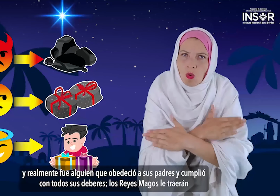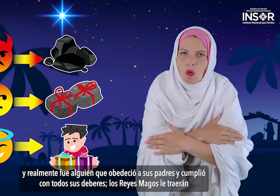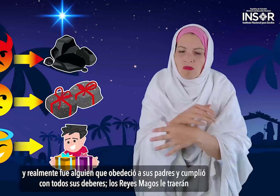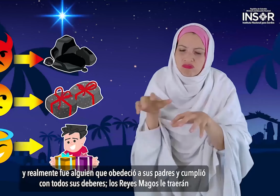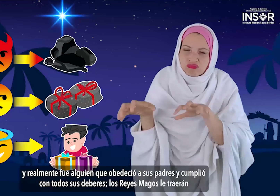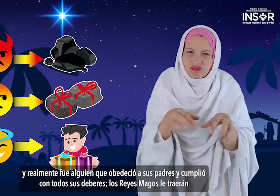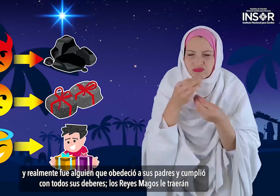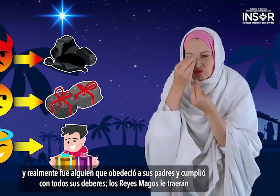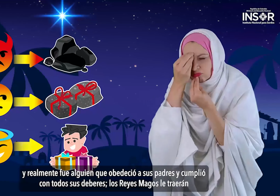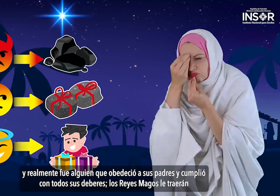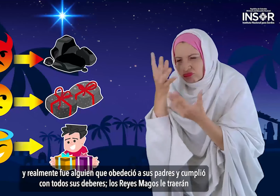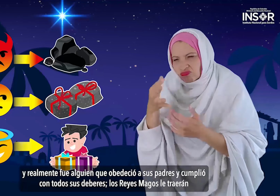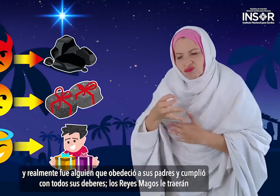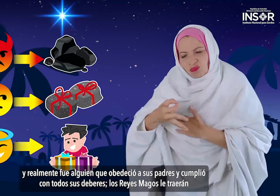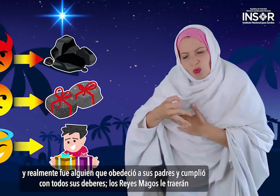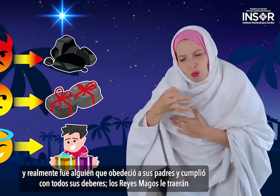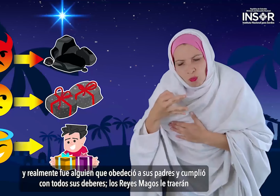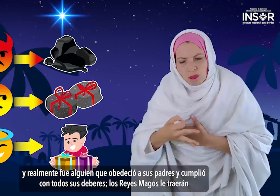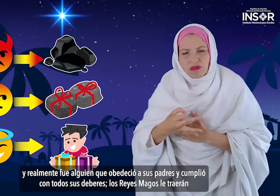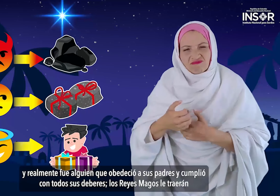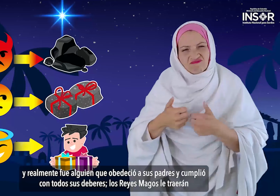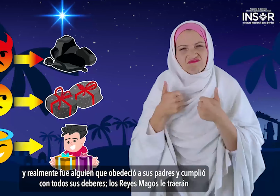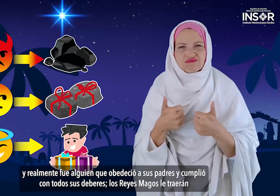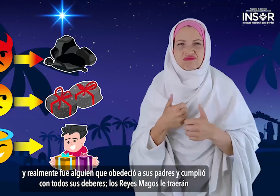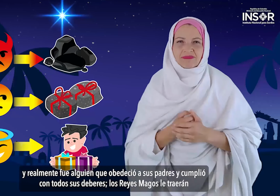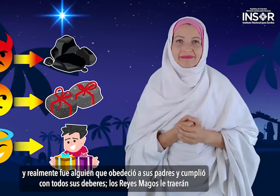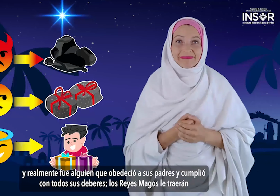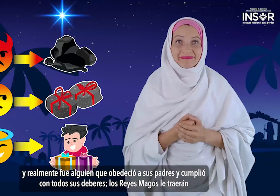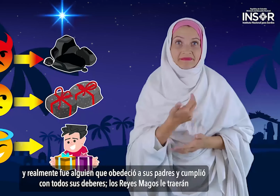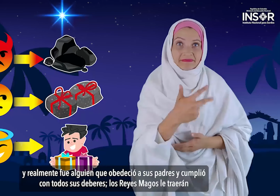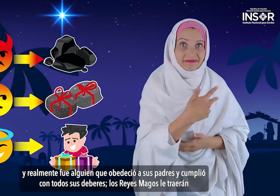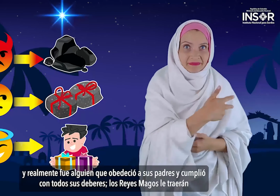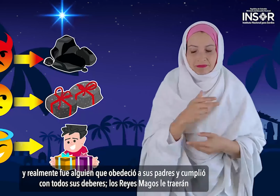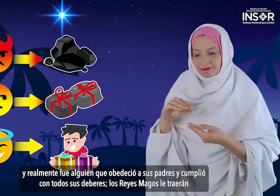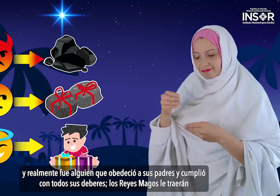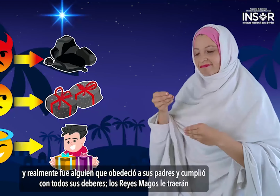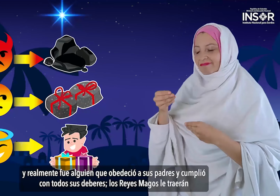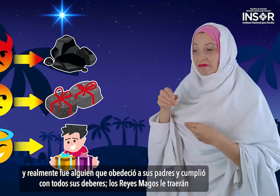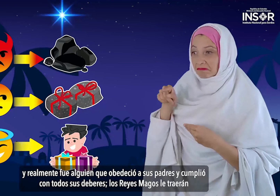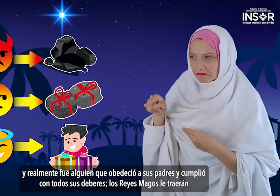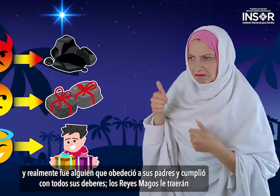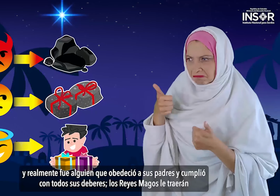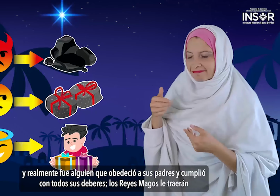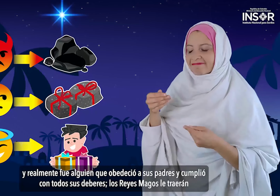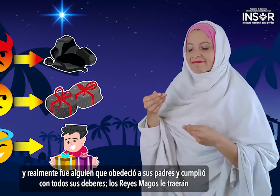fue alguien que obedeció a sus padres y cumplió con todos sus deberes, los reyes magos le